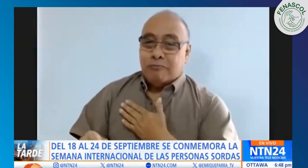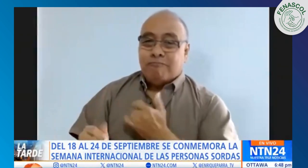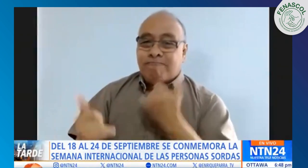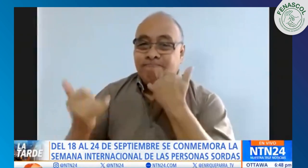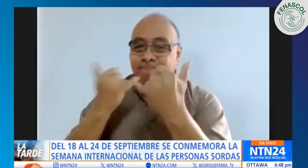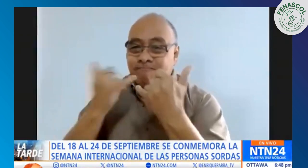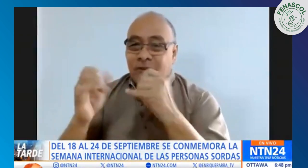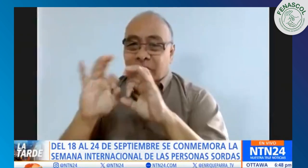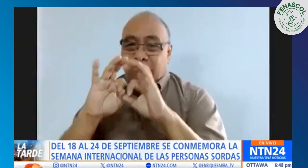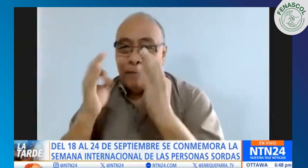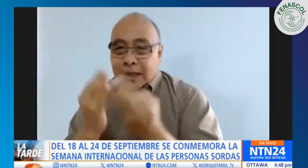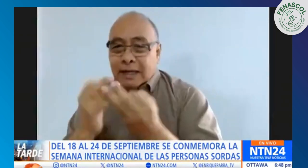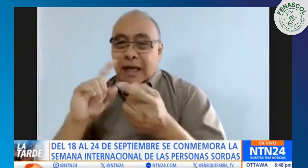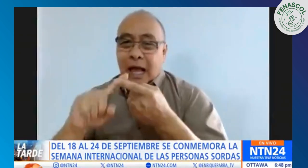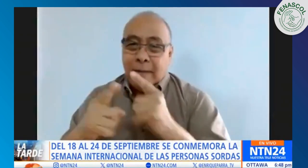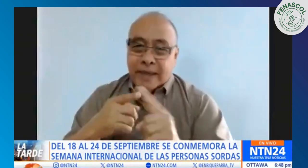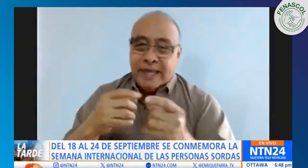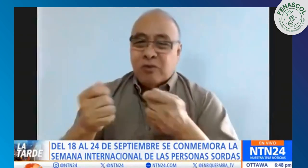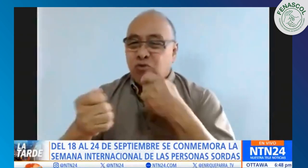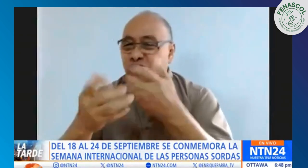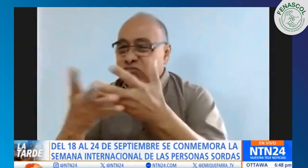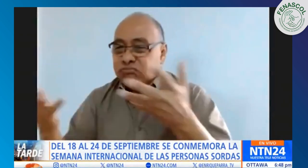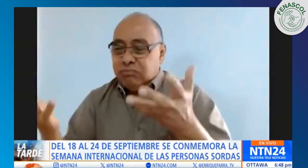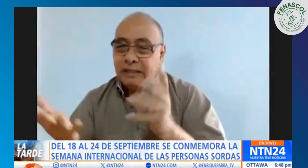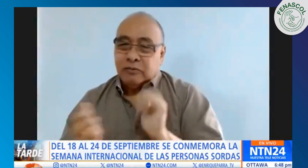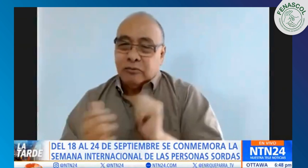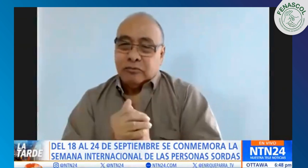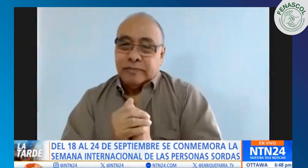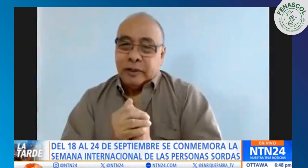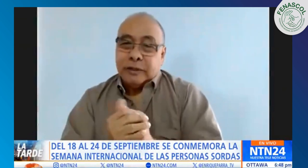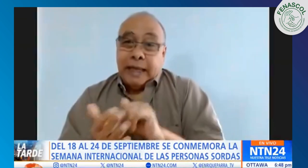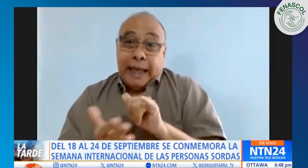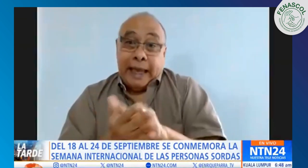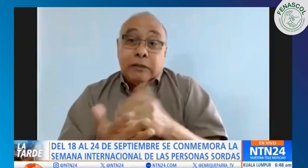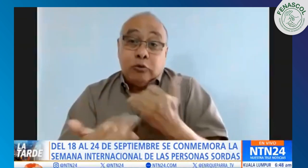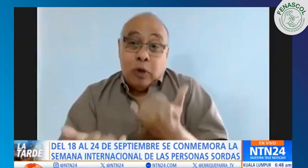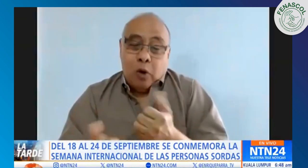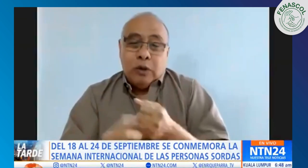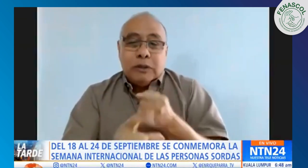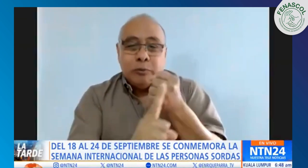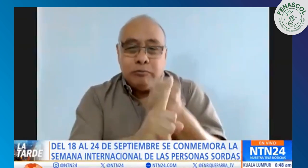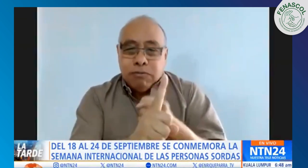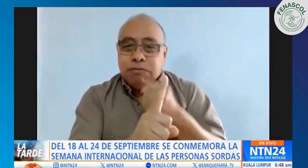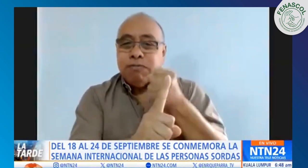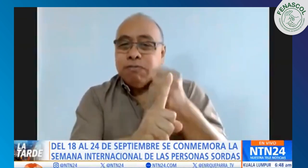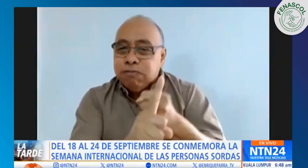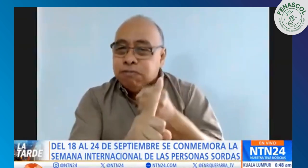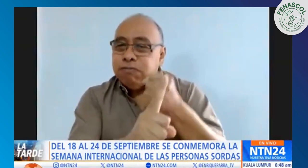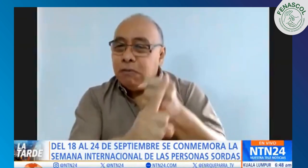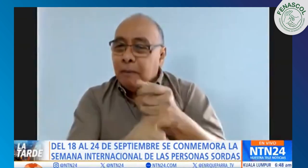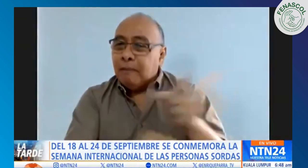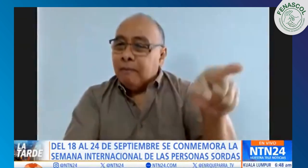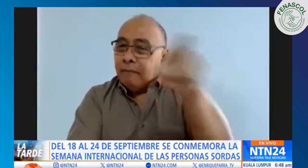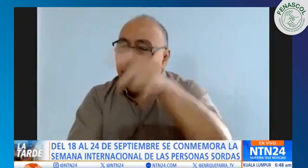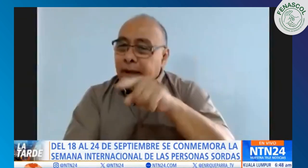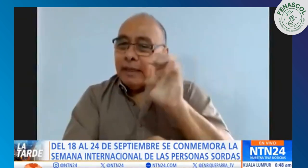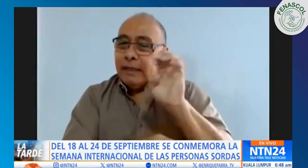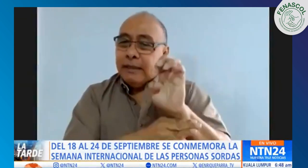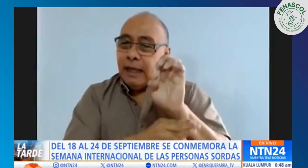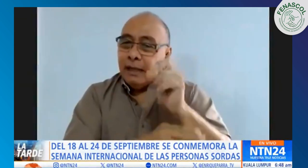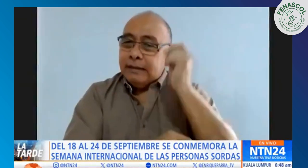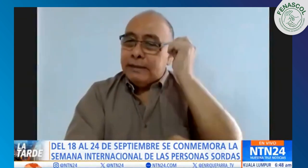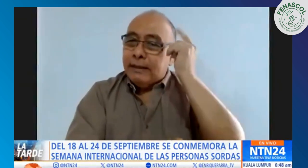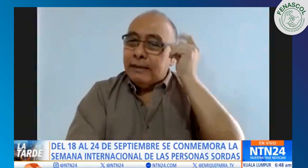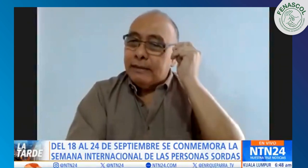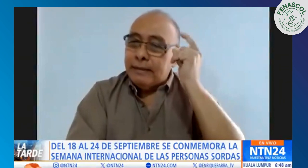intérpretes presenciales, generamos una plataforma para que haya una interpretación remota y así se pueda mediar la comunicación